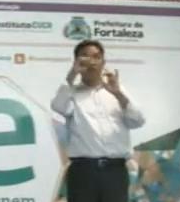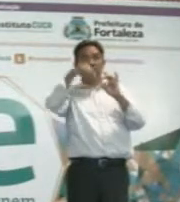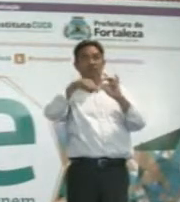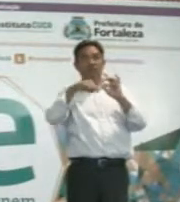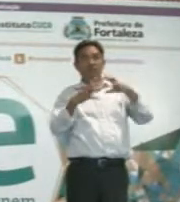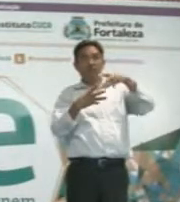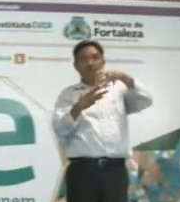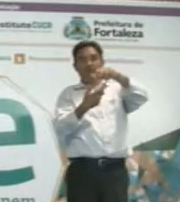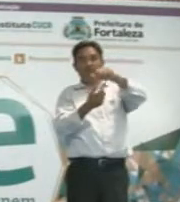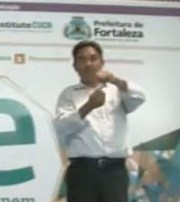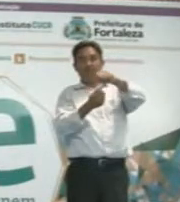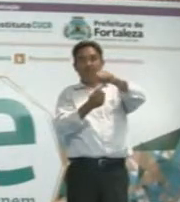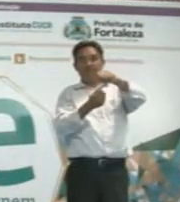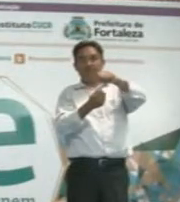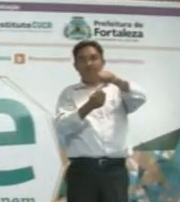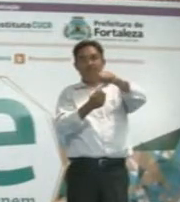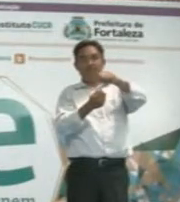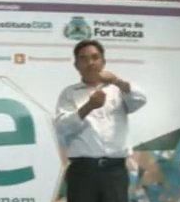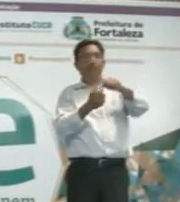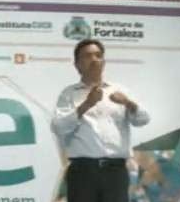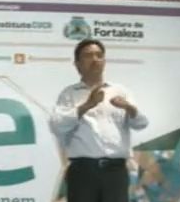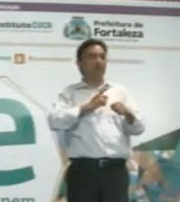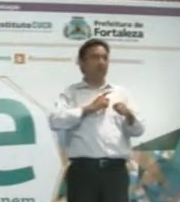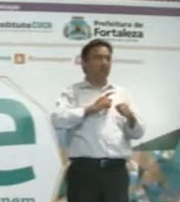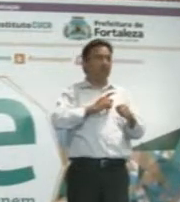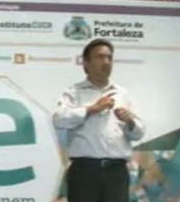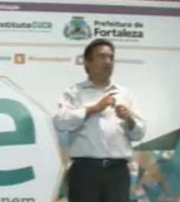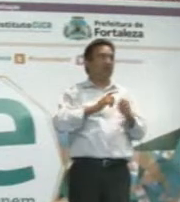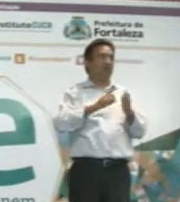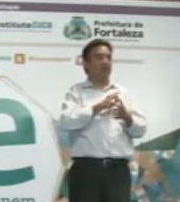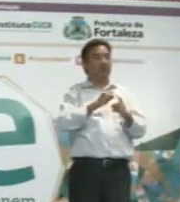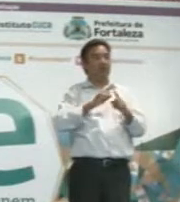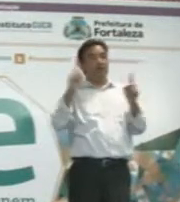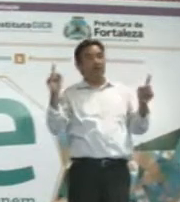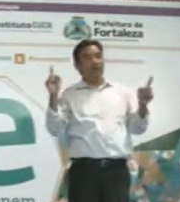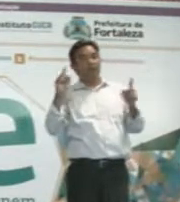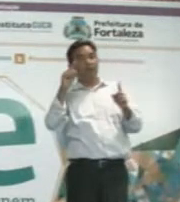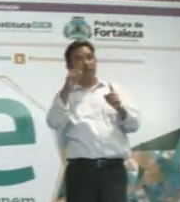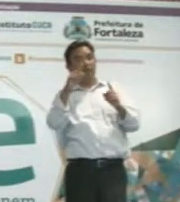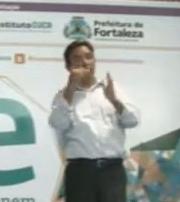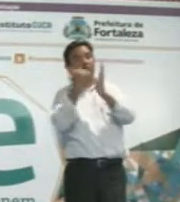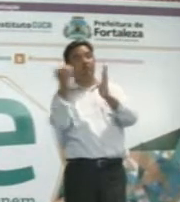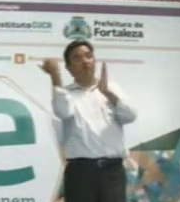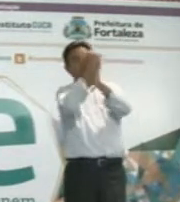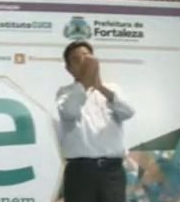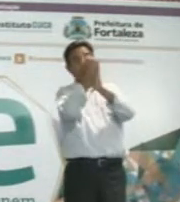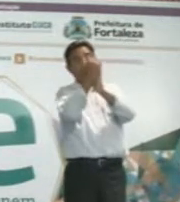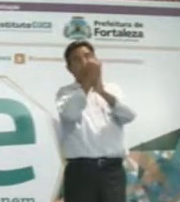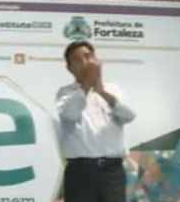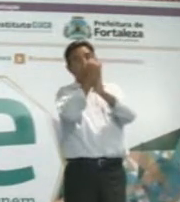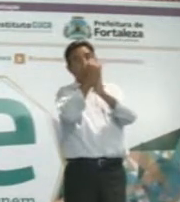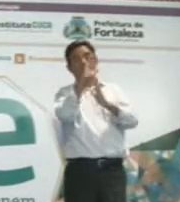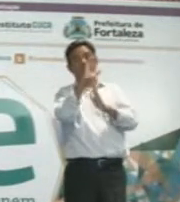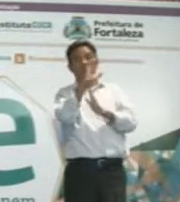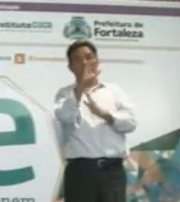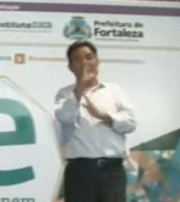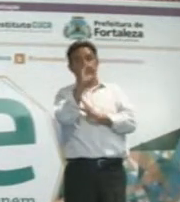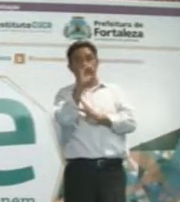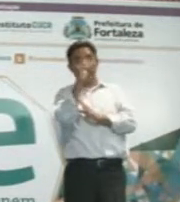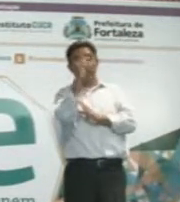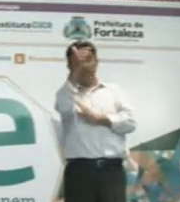atmosfera, colocando algo que já tinha nela, só que você está aumentando essa quantidade. E aí o CO2